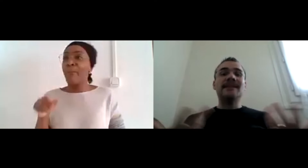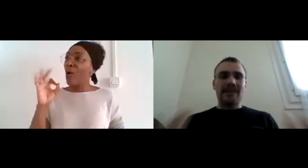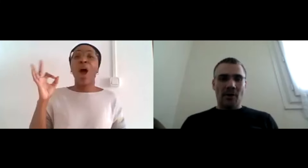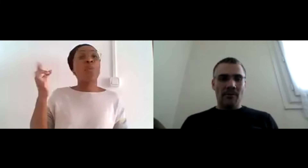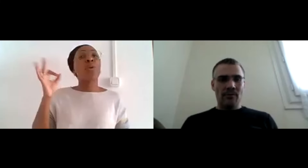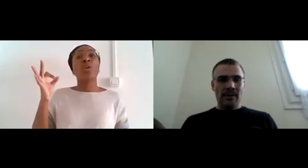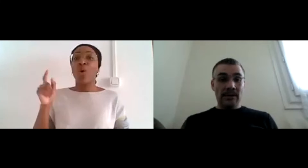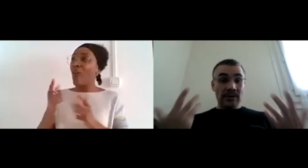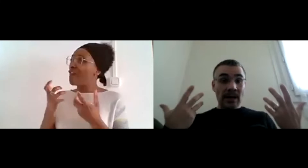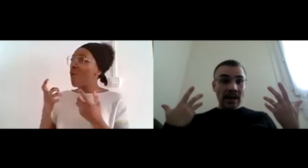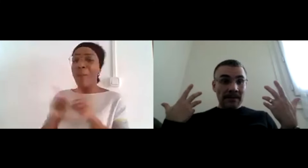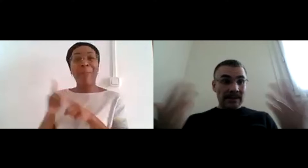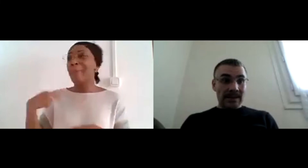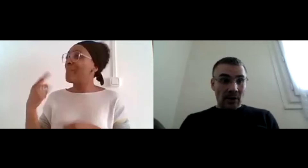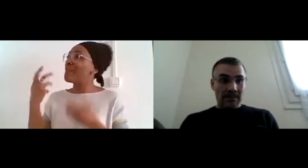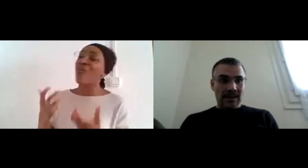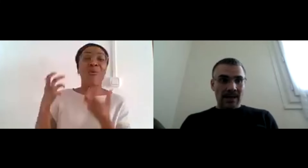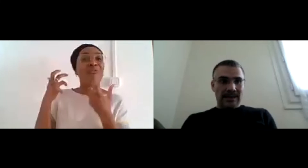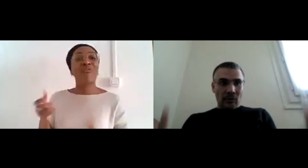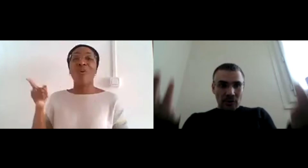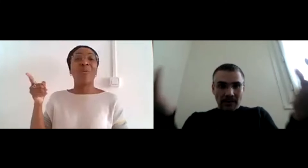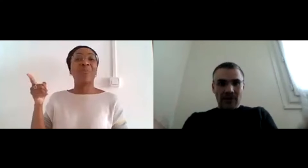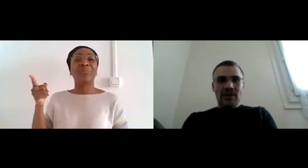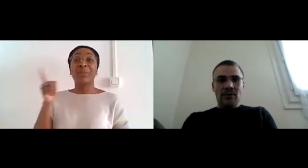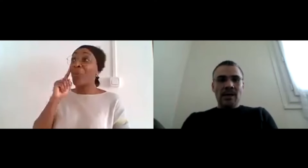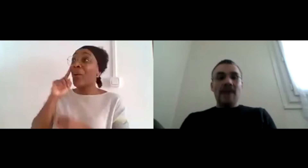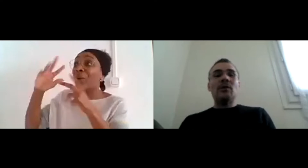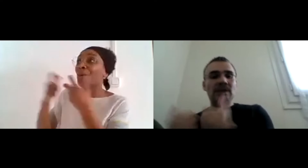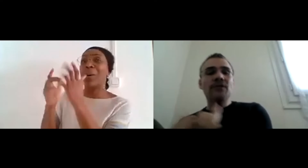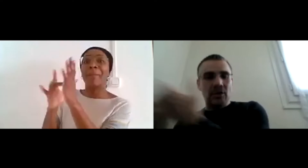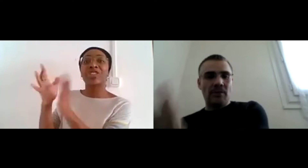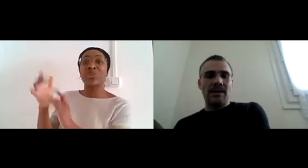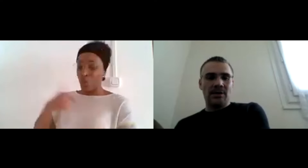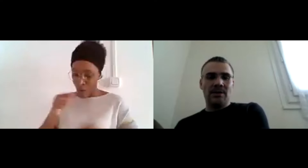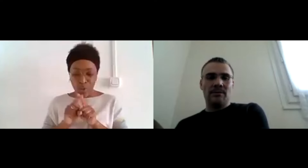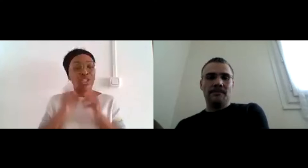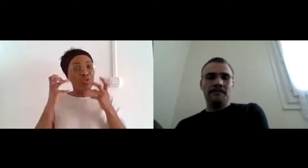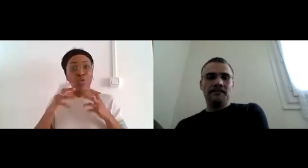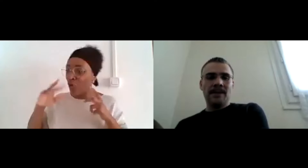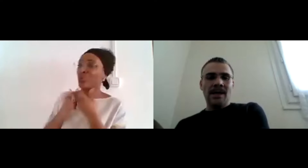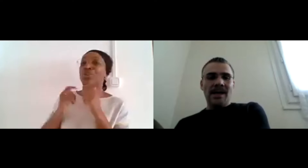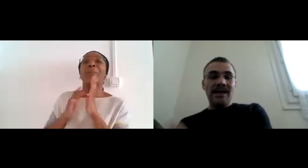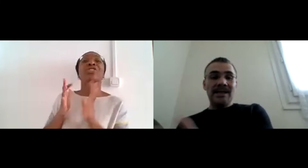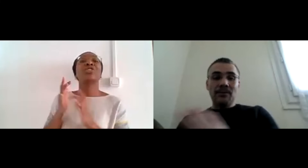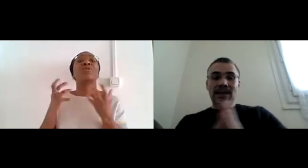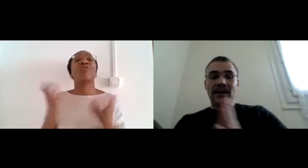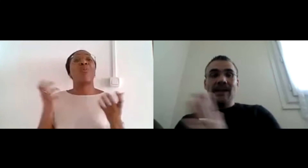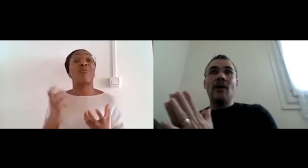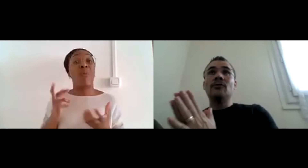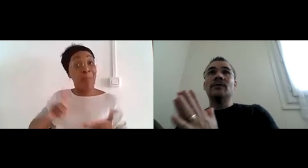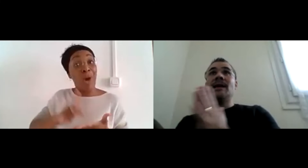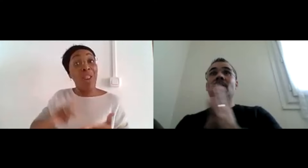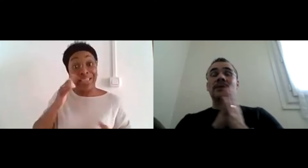désir d'être comme eux et de dire, mais s'ils sont comme ça, c'est qu'ils ressemblent à Jésus, et moi aussi je veux ressembler à Jésus. Et c'est pour ça qu'il va